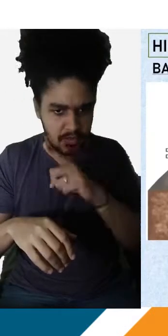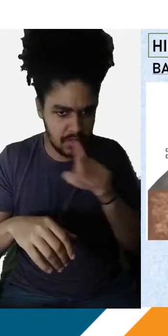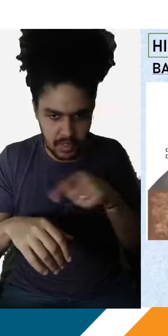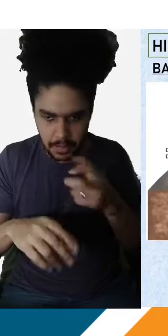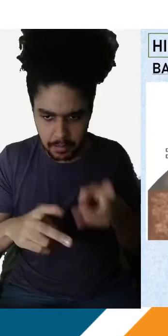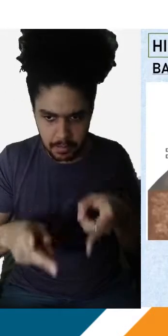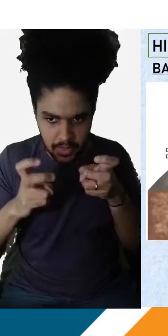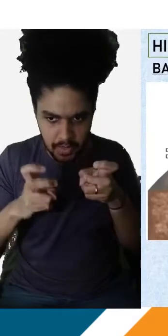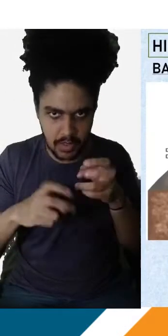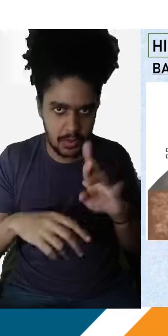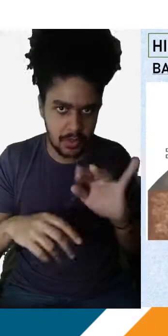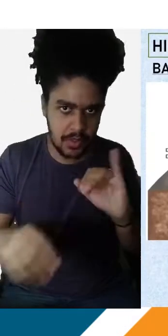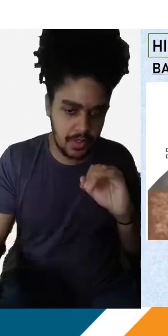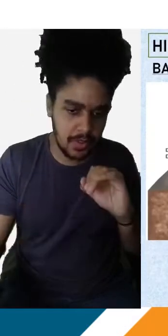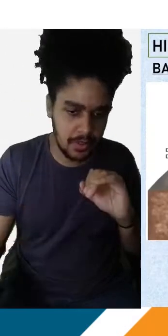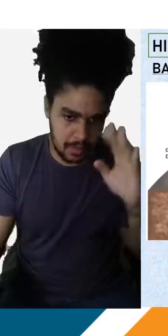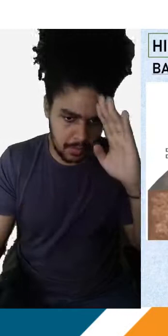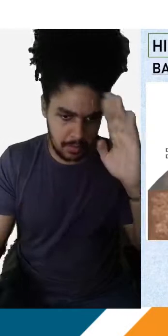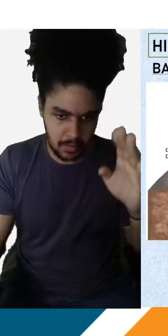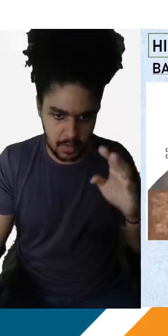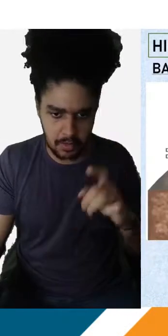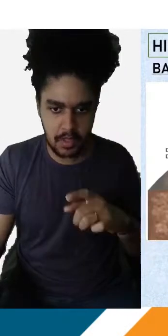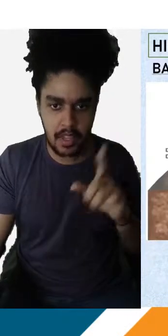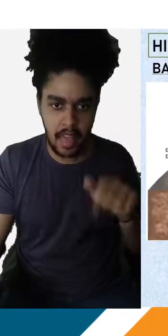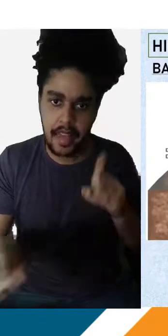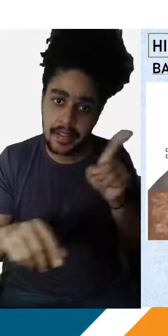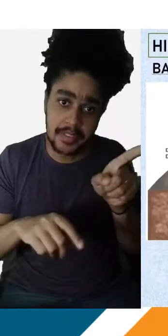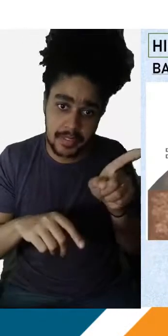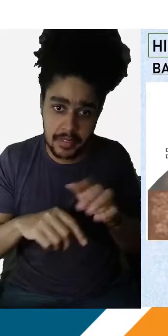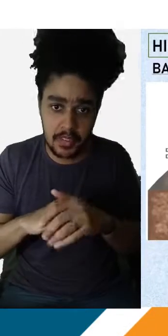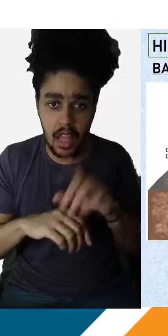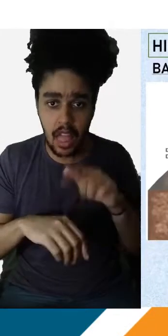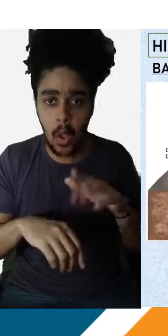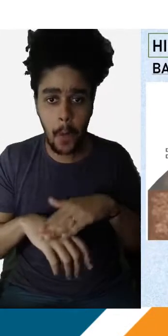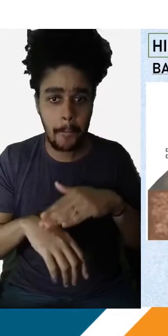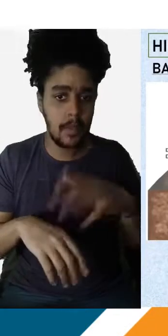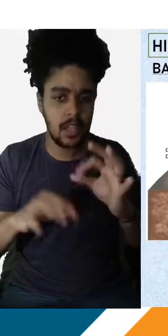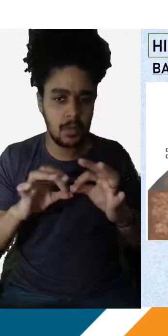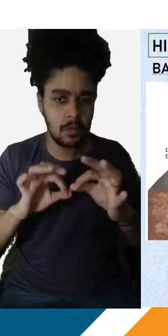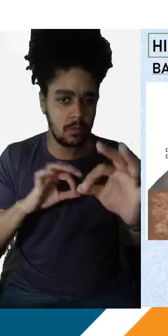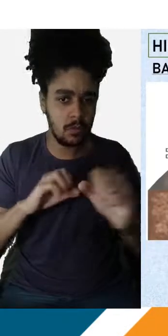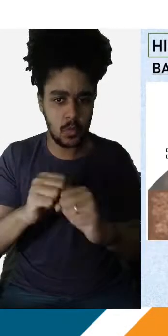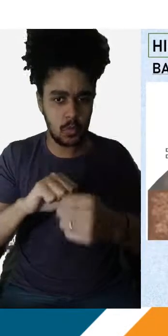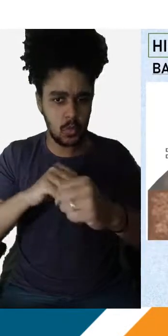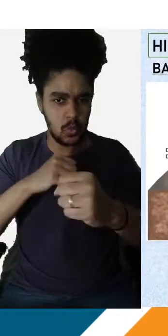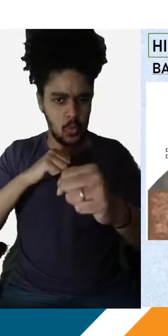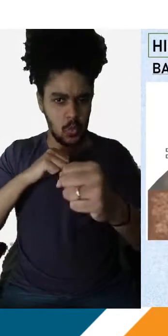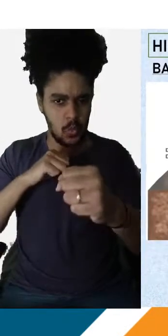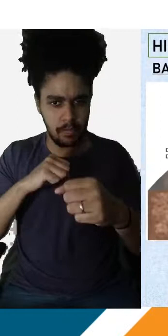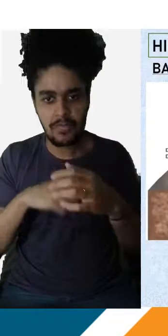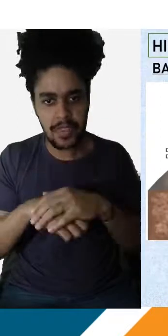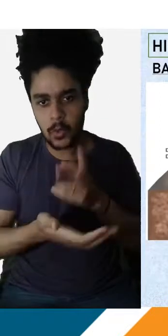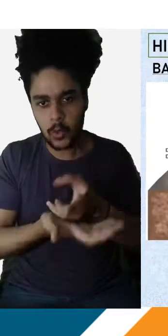percebe o rio principal, é justamente esse aqui, ó. É o mais extenso, o mais contínuo. Só vocês